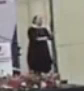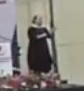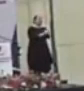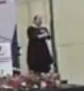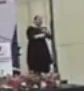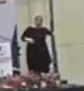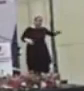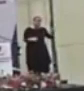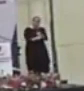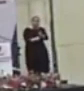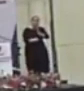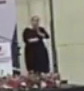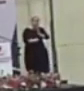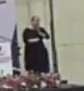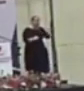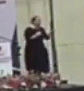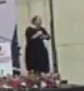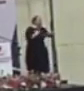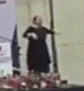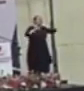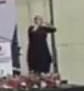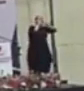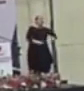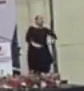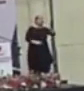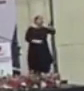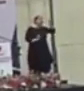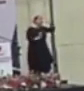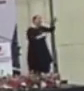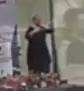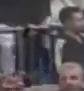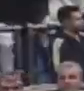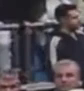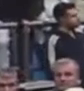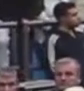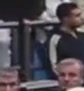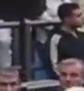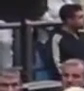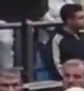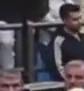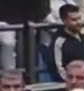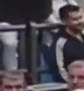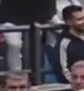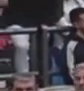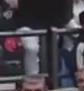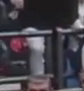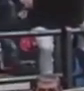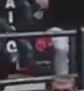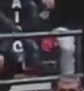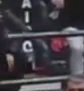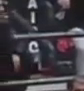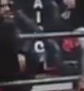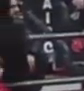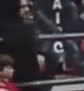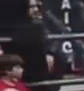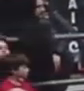Με τους πολύπλευρους αγώνες υποχρεώσαμε τις κυβερνήσεις, χθεσινή και σημερινή, να